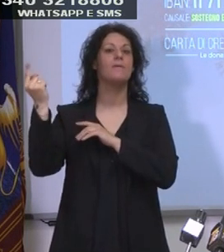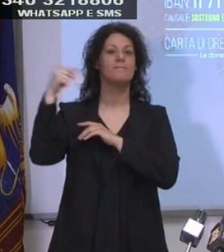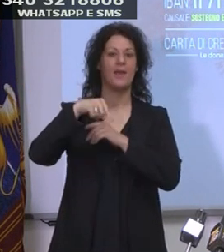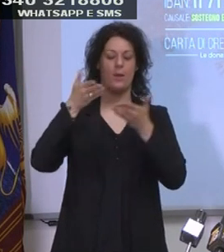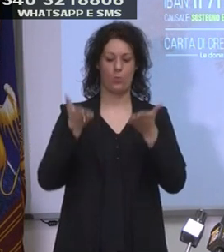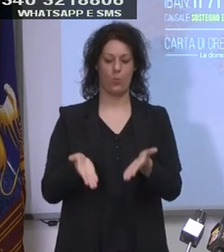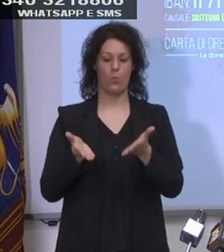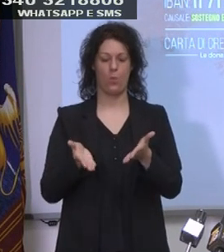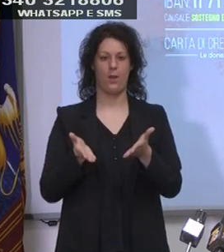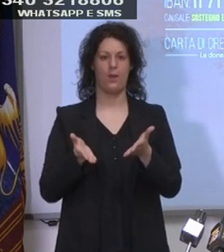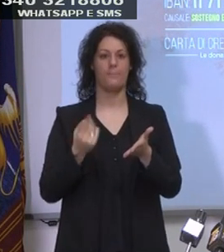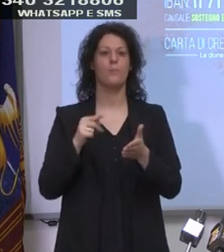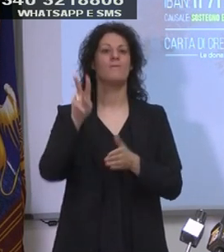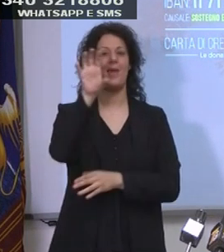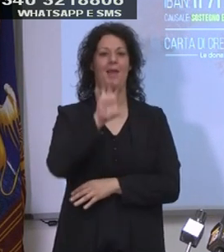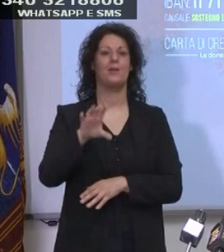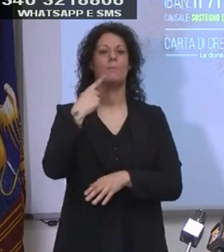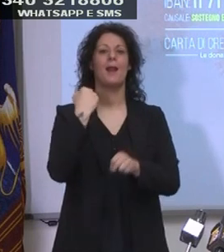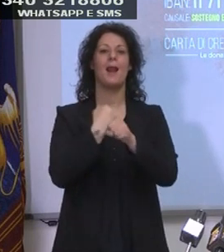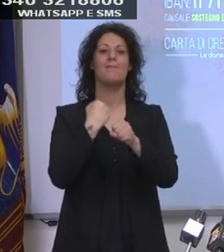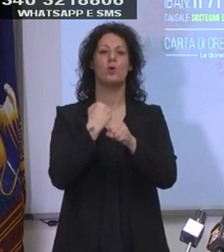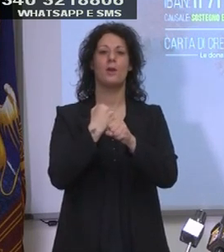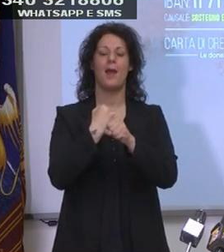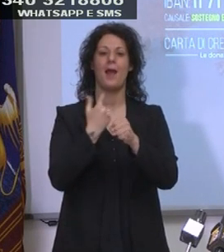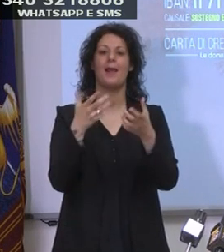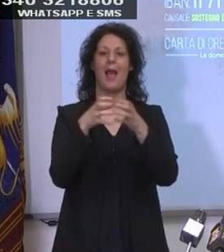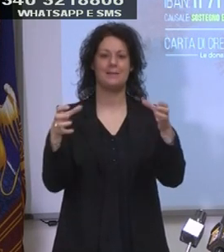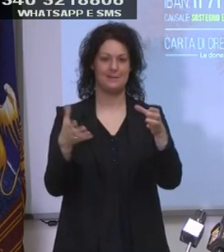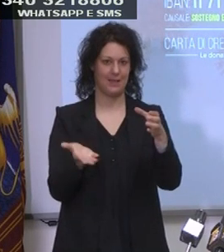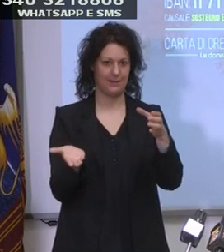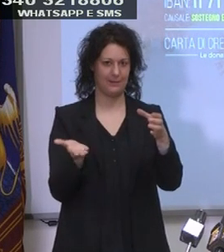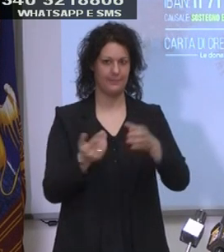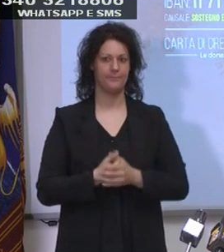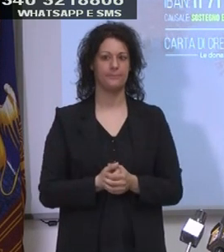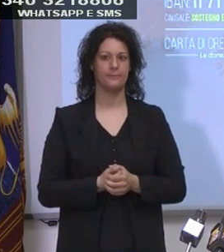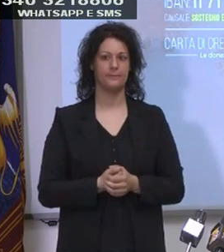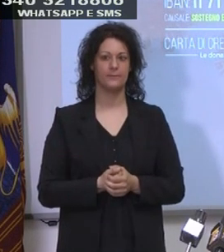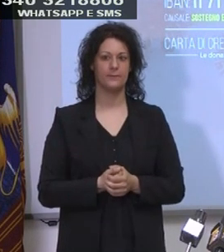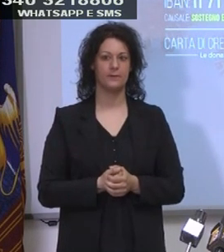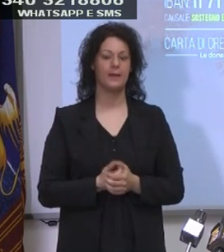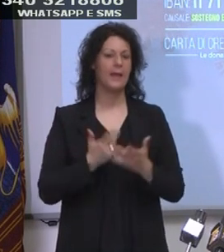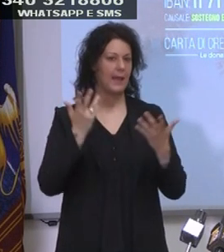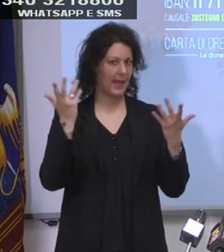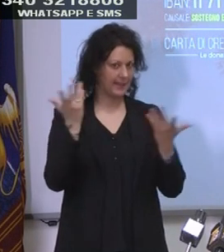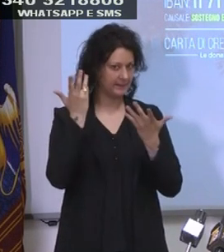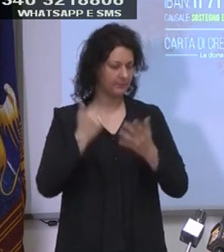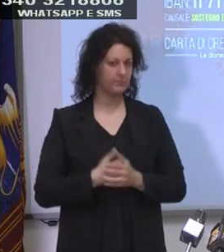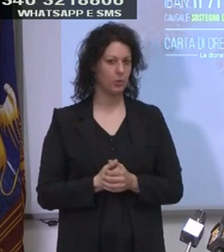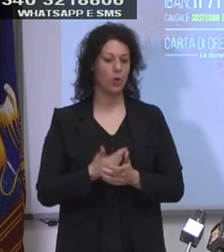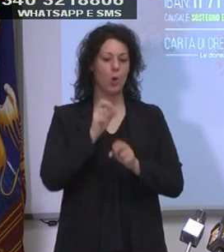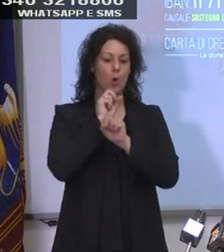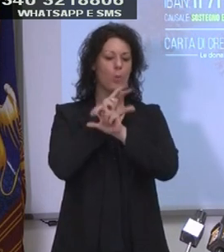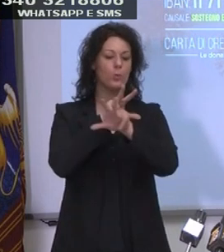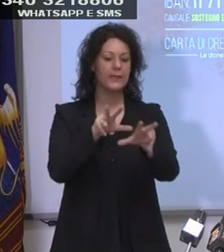per lavorare nelle aziende. Cioè, dicono, la comunicazione va fatta, ad esempio, le leggo una delle tante domande, al Dipartimento